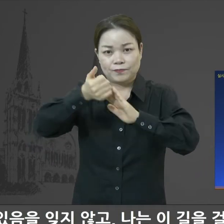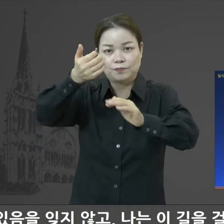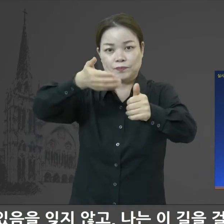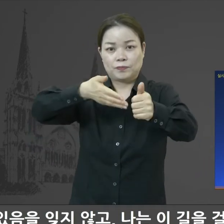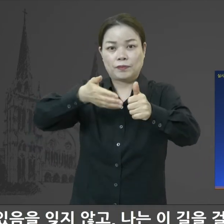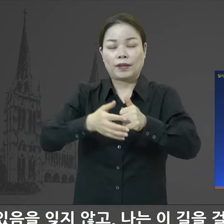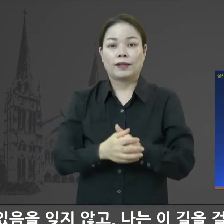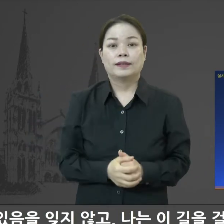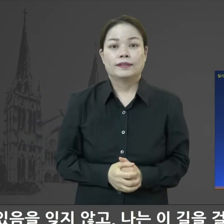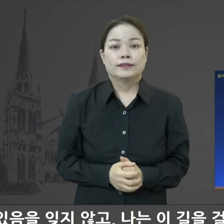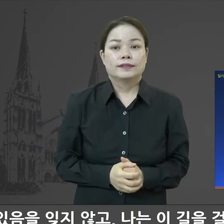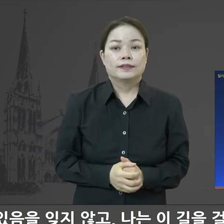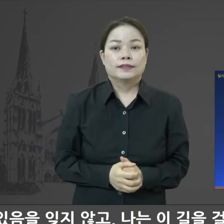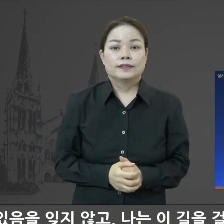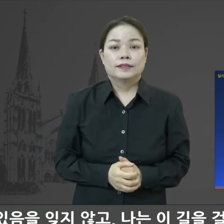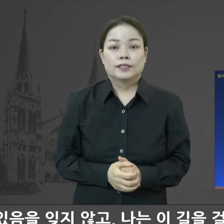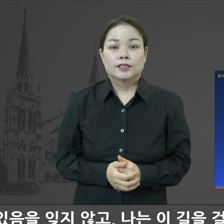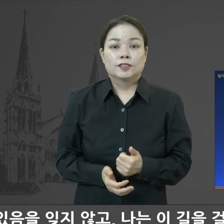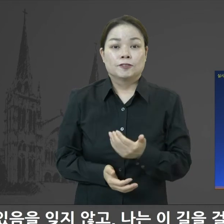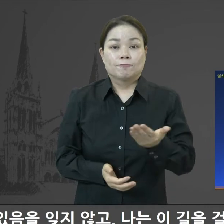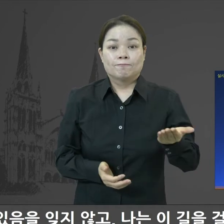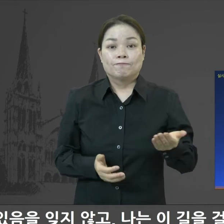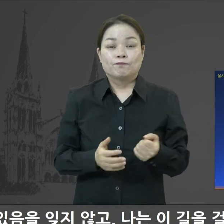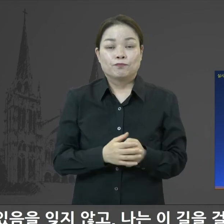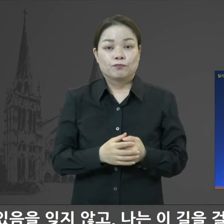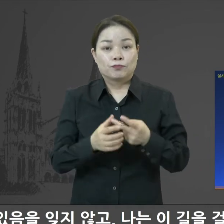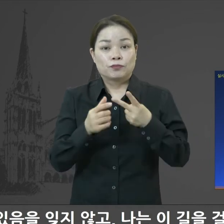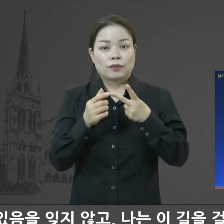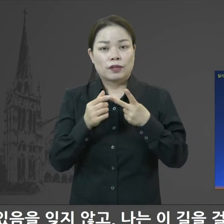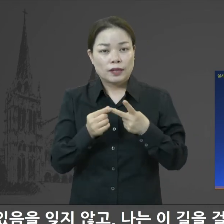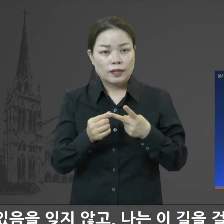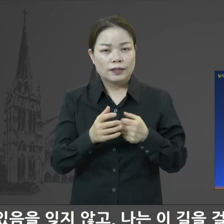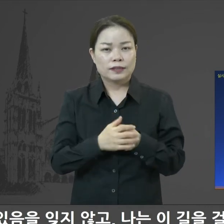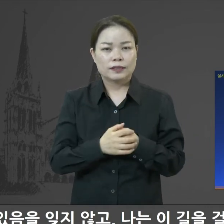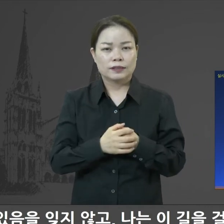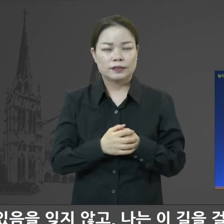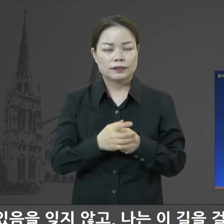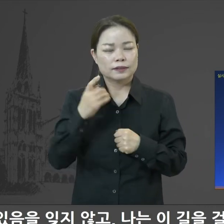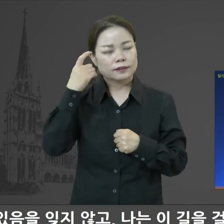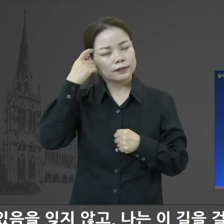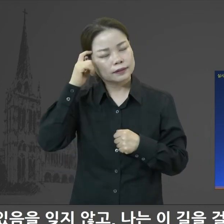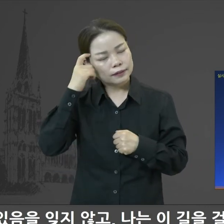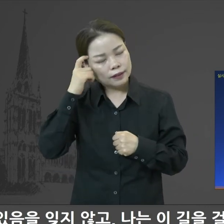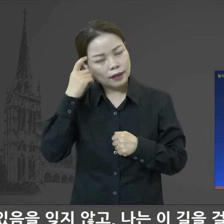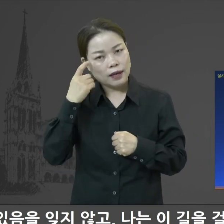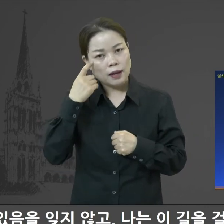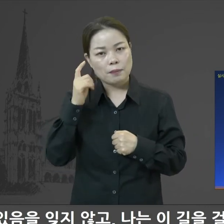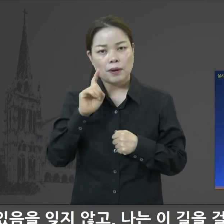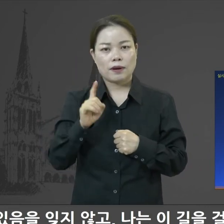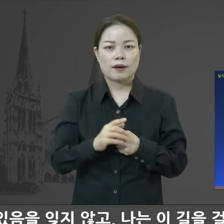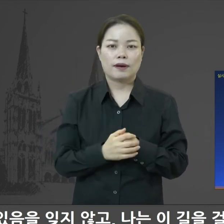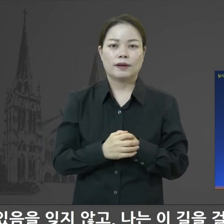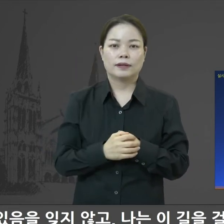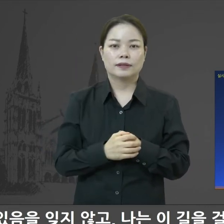소망합니다. 여러분, 그런가 하면 우리가 두 번째로 깊이 생각해 보아야 할 것이 있습니다. 그것은